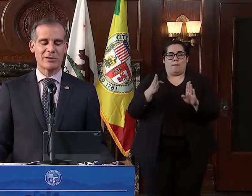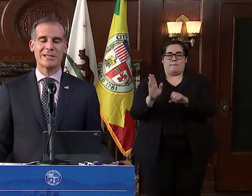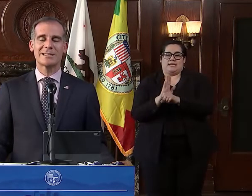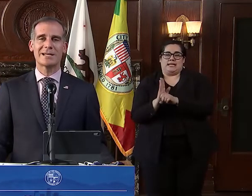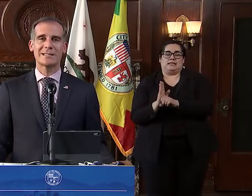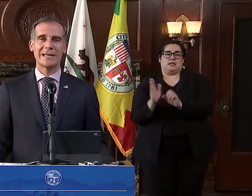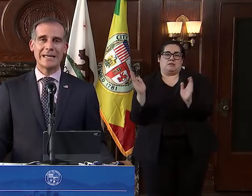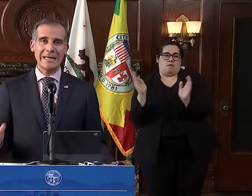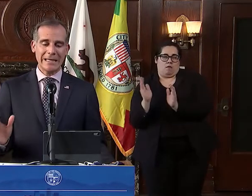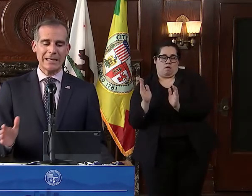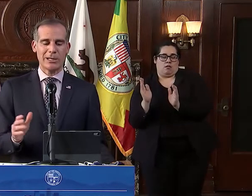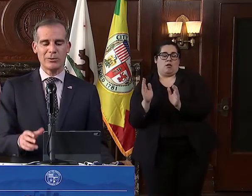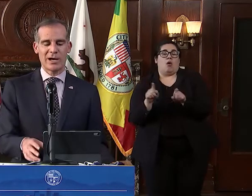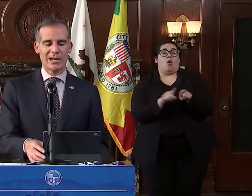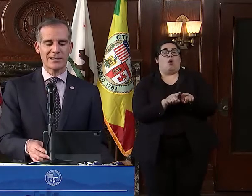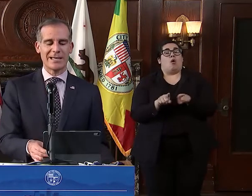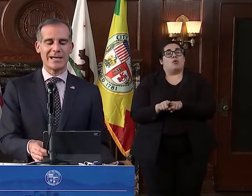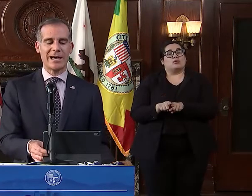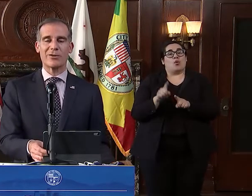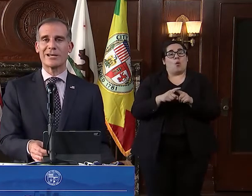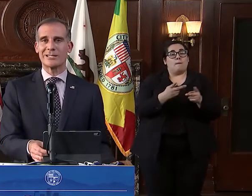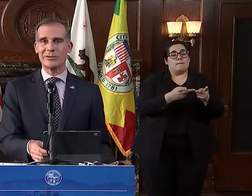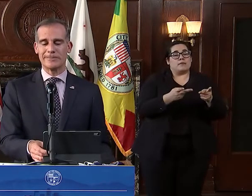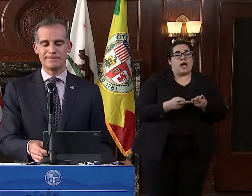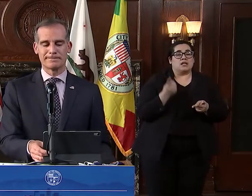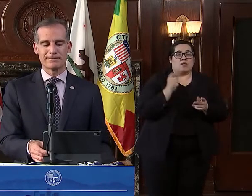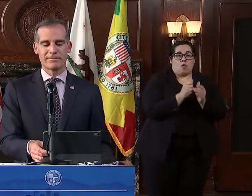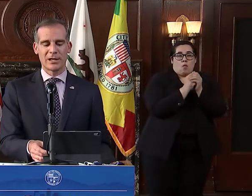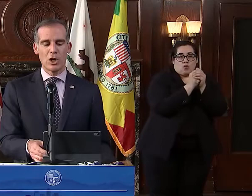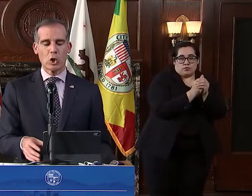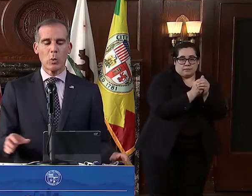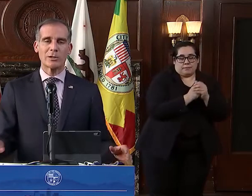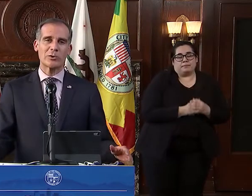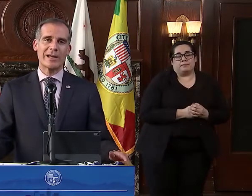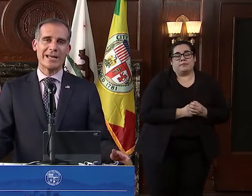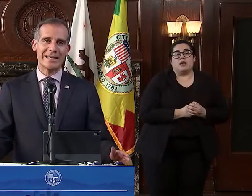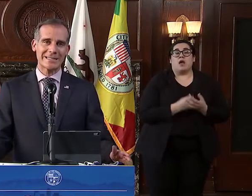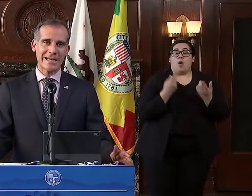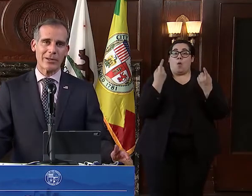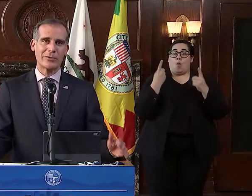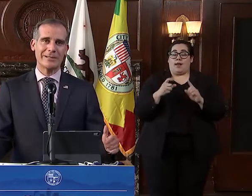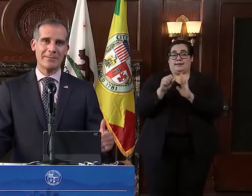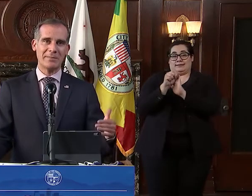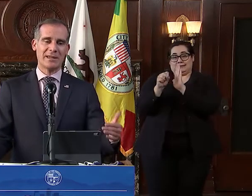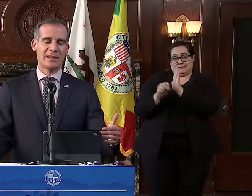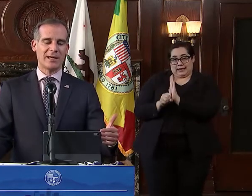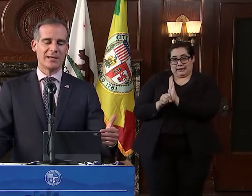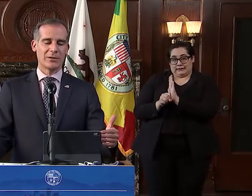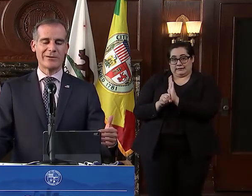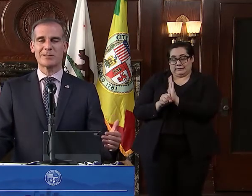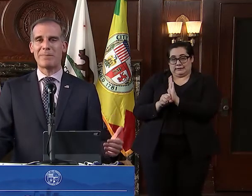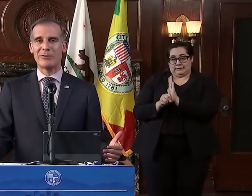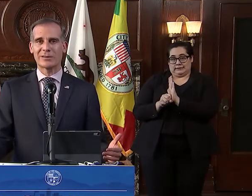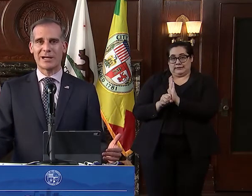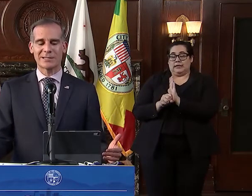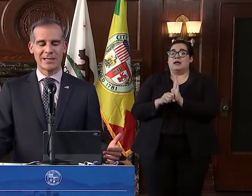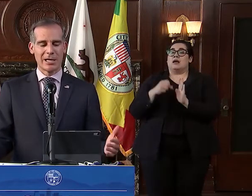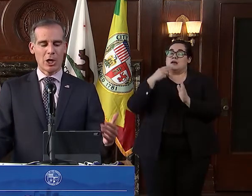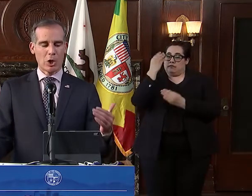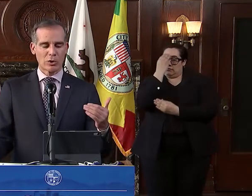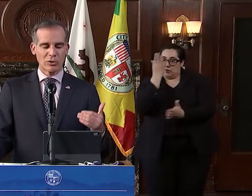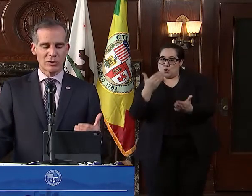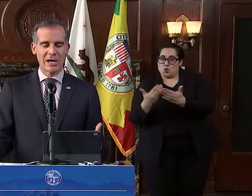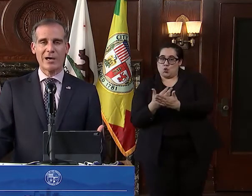negocios minoristas y lugares de adoración. Cuando el Estado emite nuevas